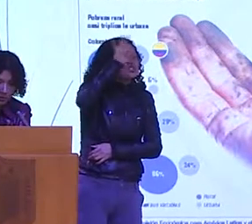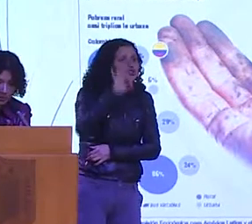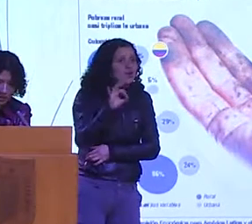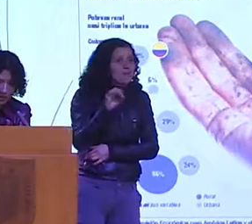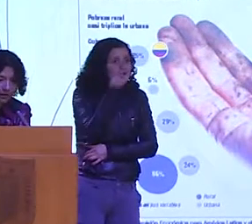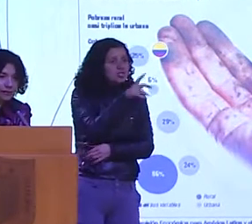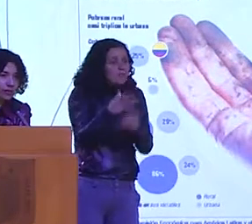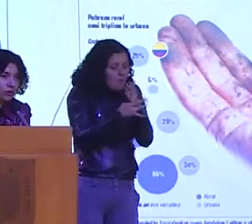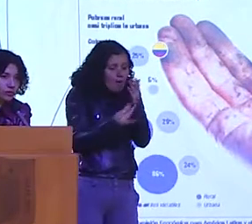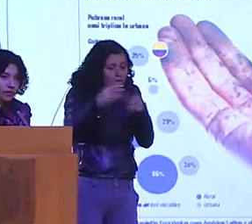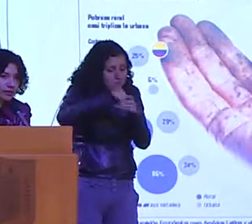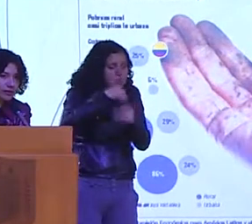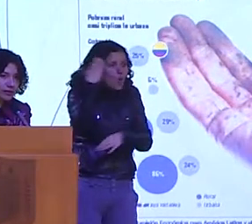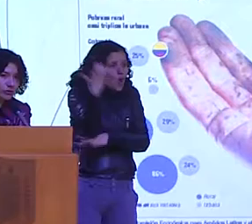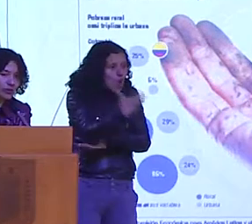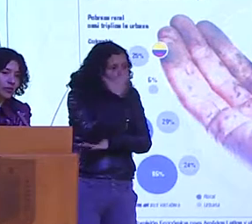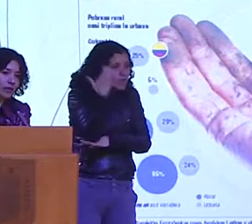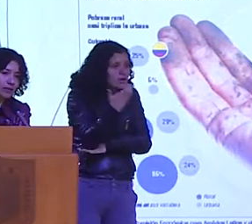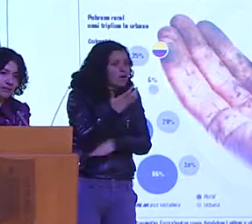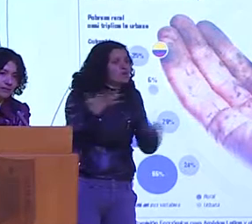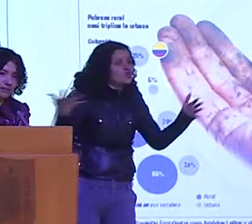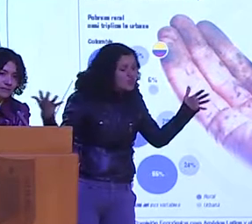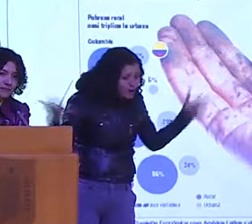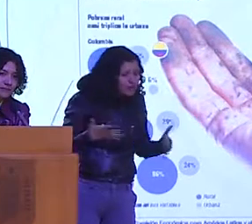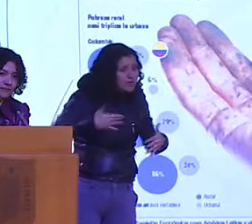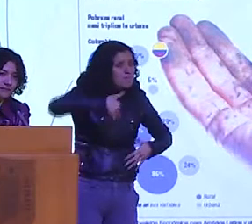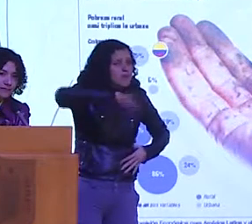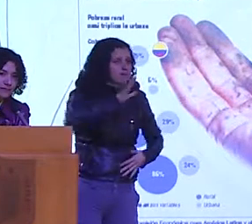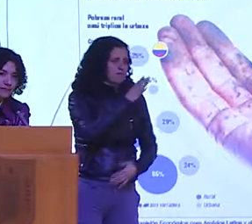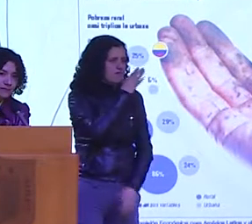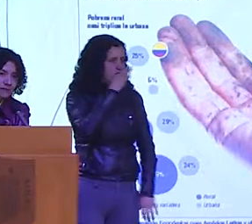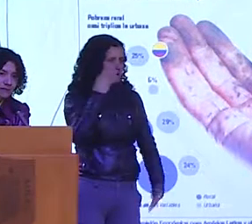de Colombia se concentran en zonas rurales.